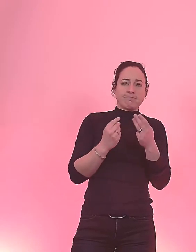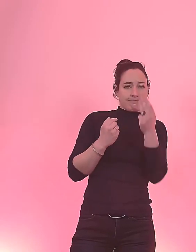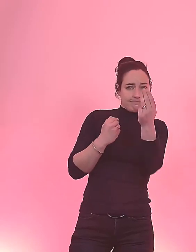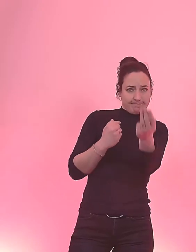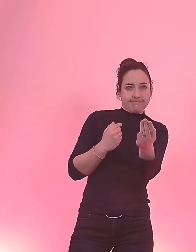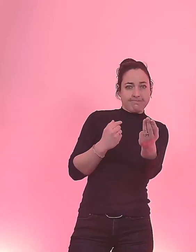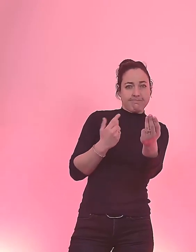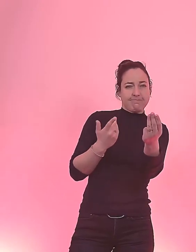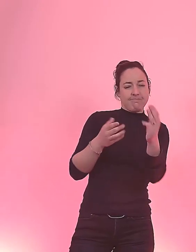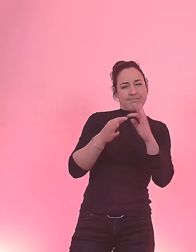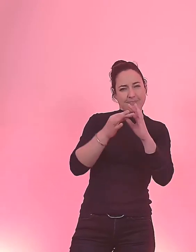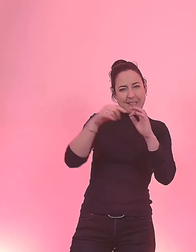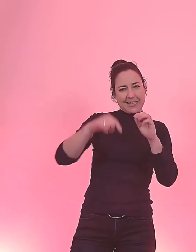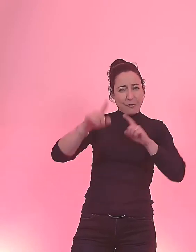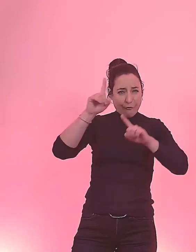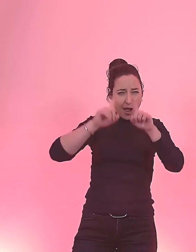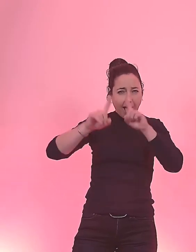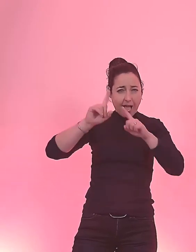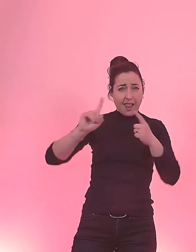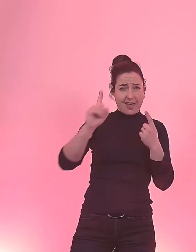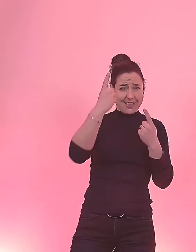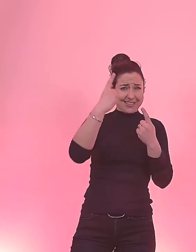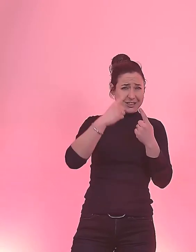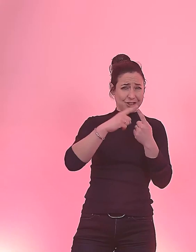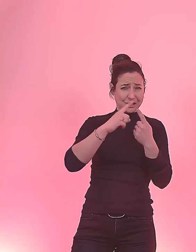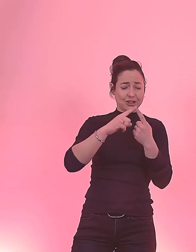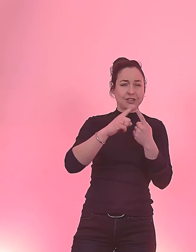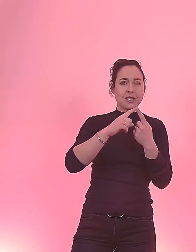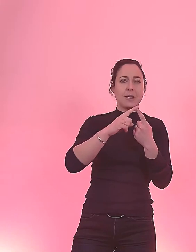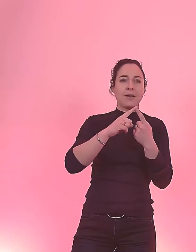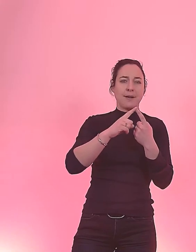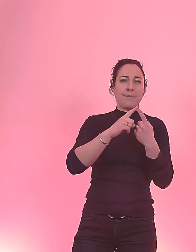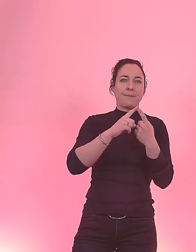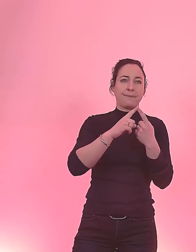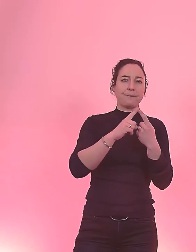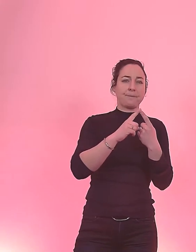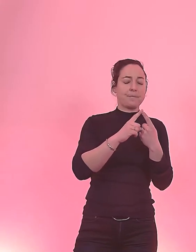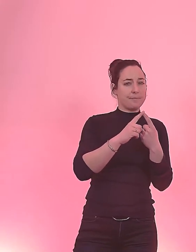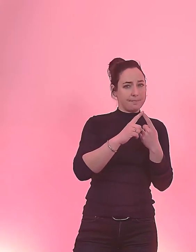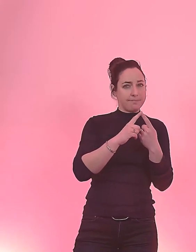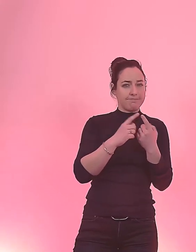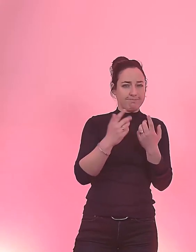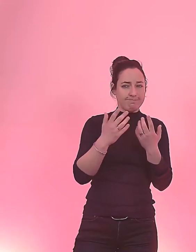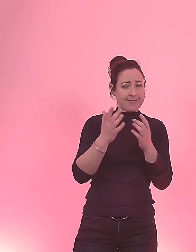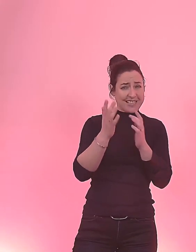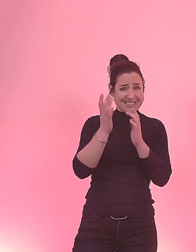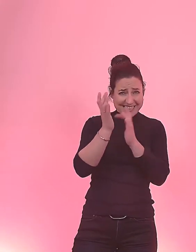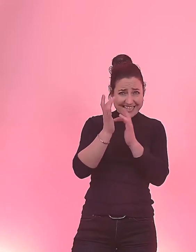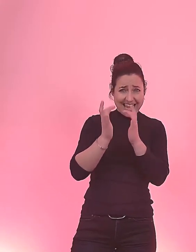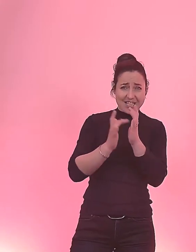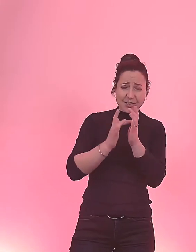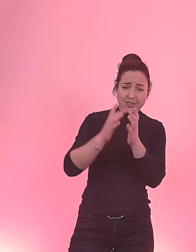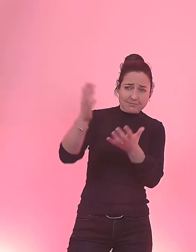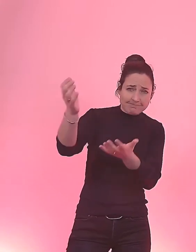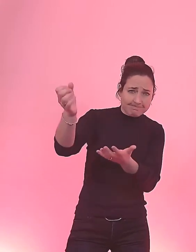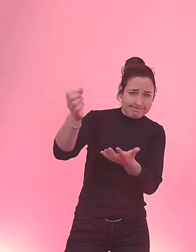verhaal en het eerste is al jezus in je boot